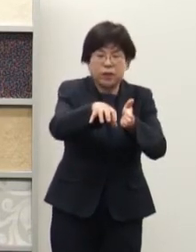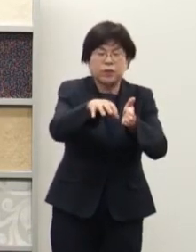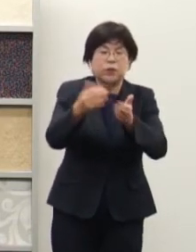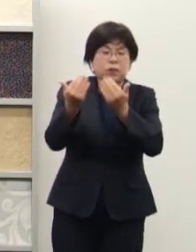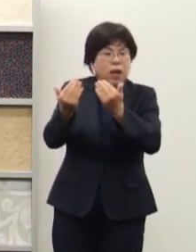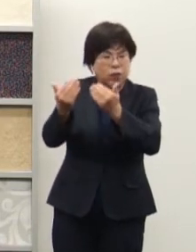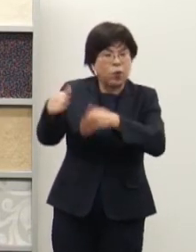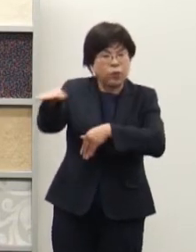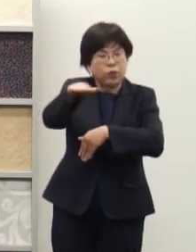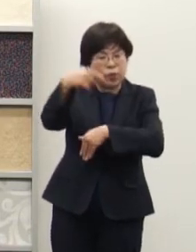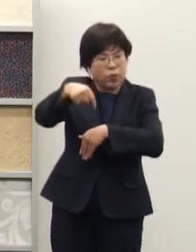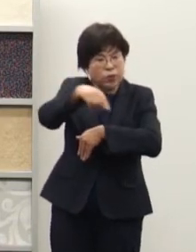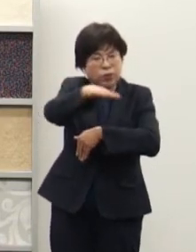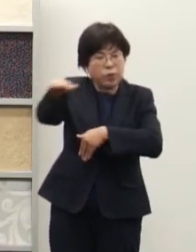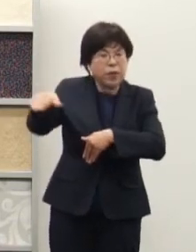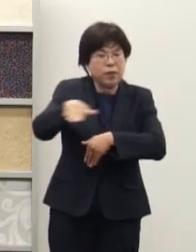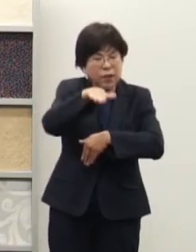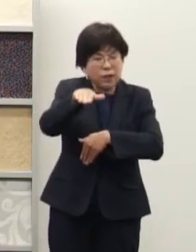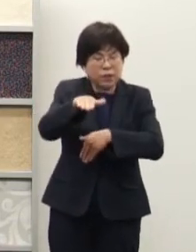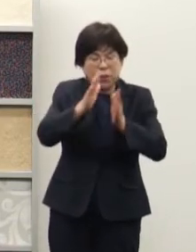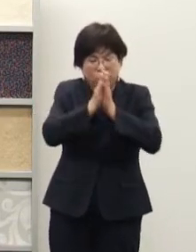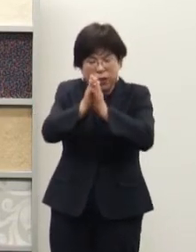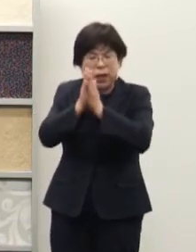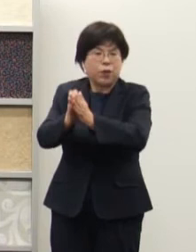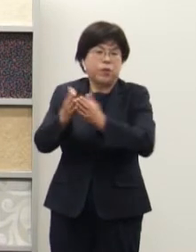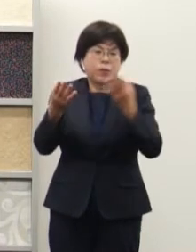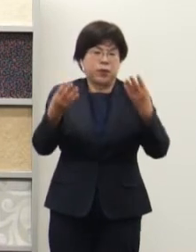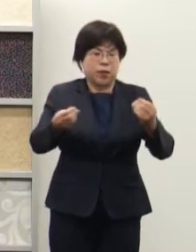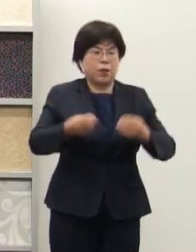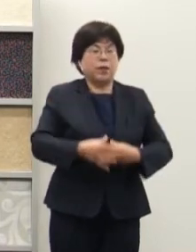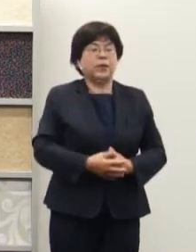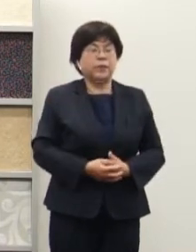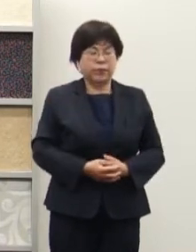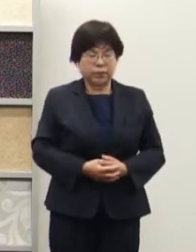ても私から協力の要請を行ったところであります。